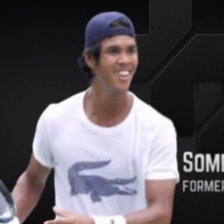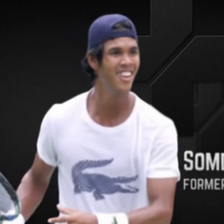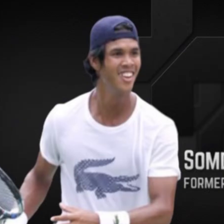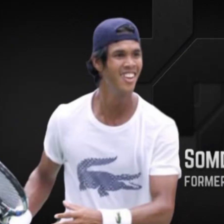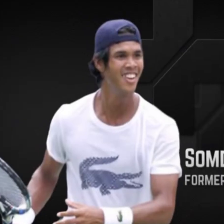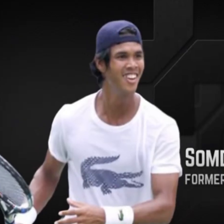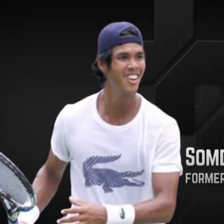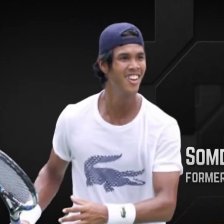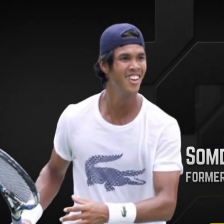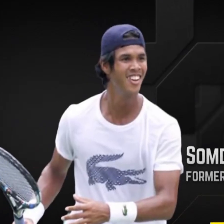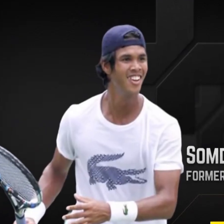स्वयं बने हम